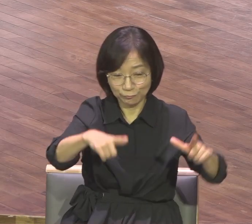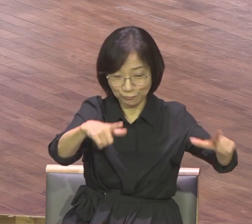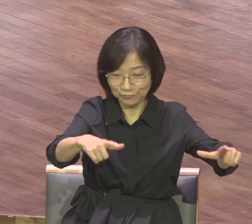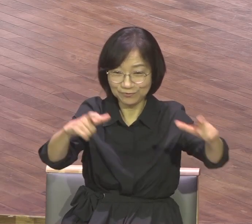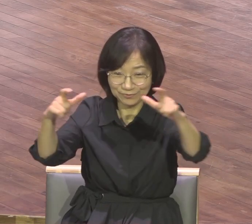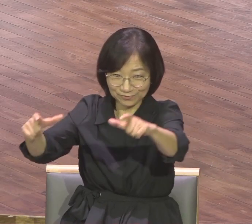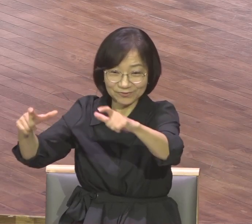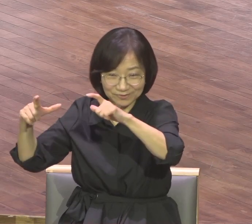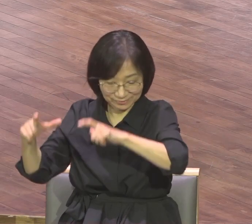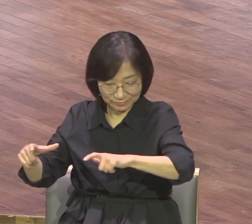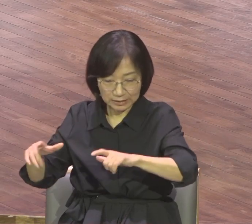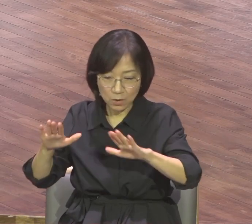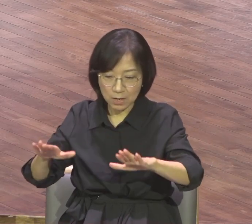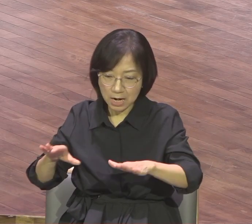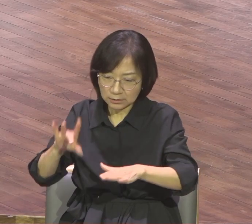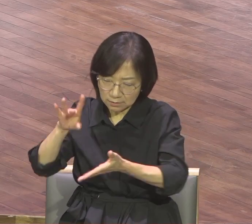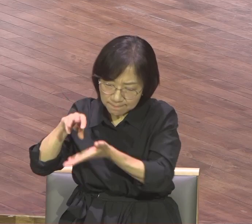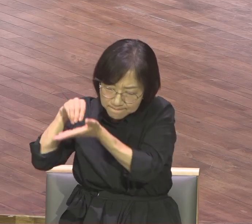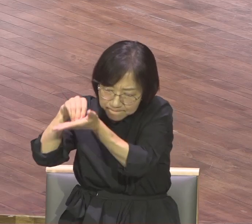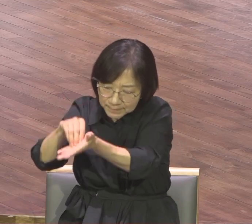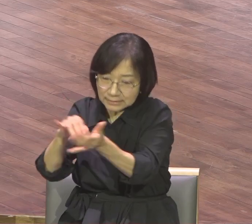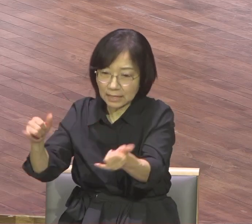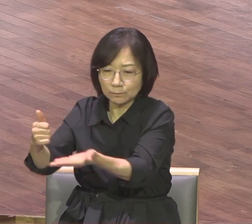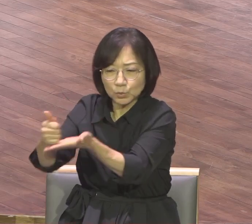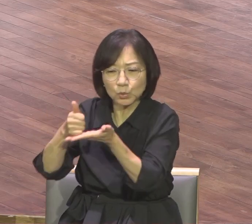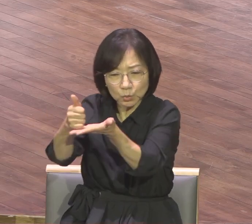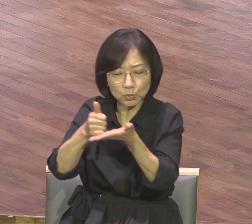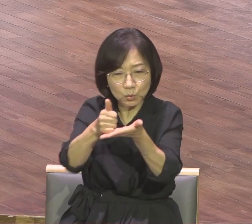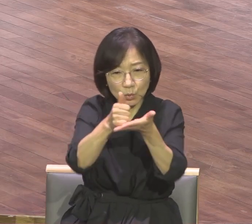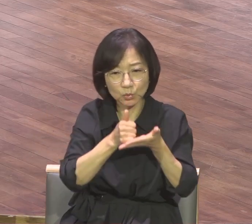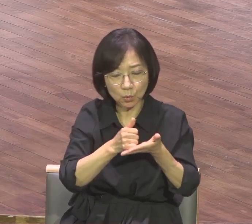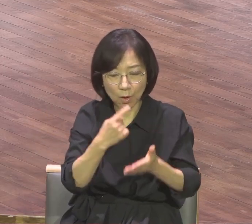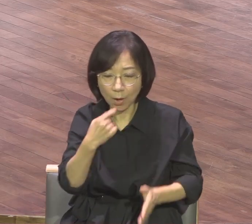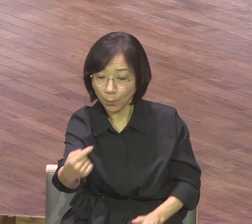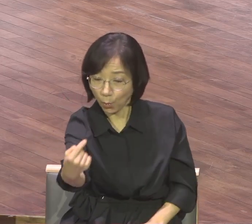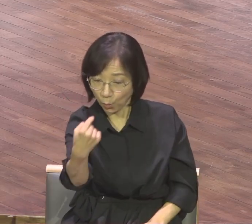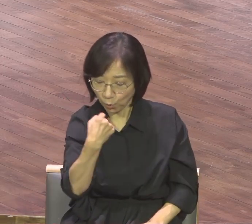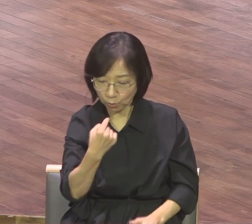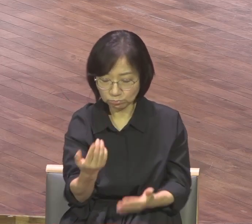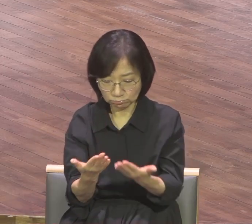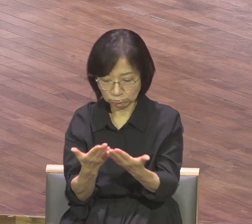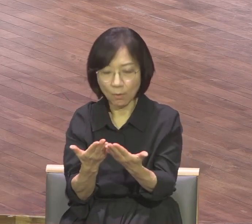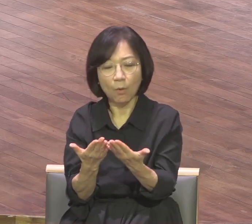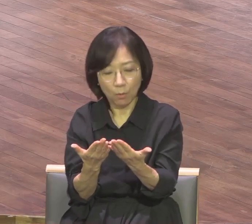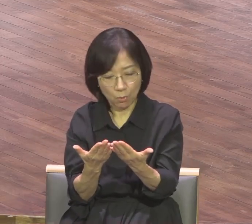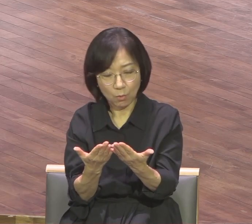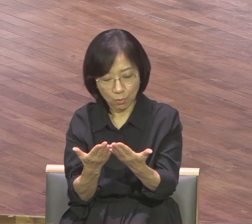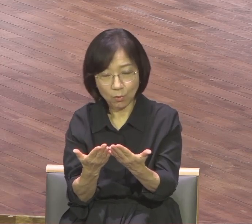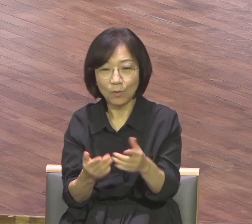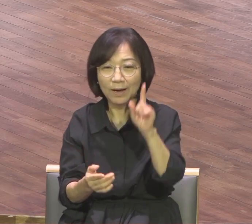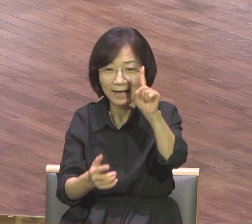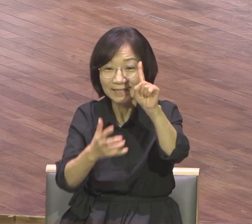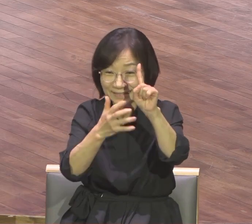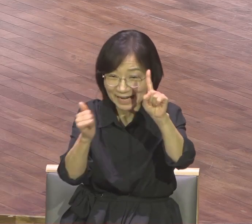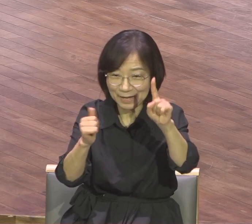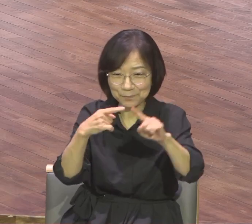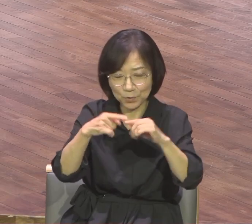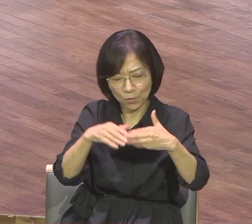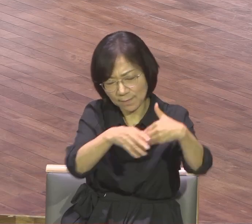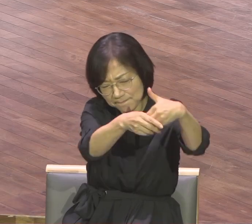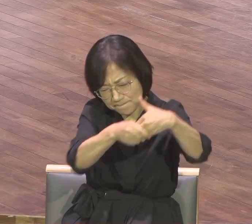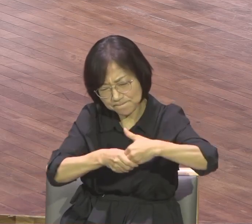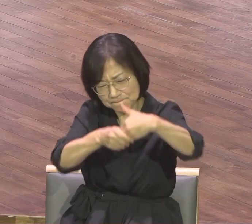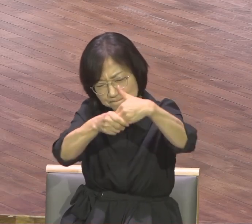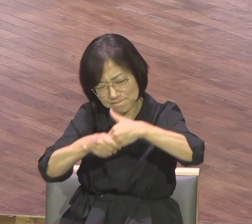집중을 초청했던 복을 받았습니다. 자, 천하보다 귀한 소중한 한 영혼을 주께로 인도하는 거 굉장히